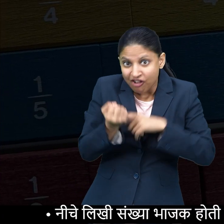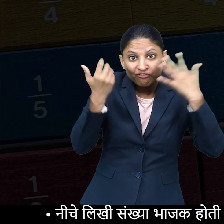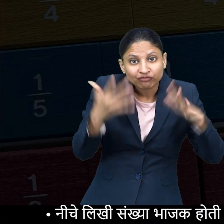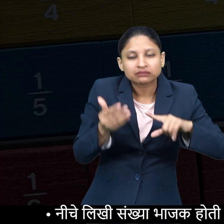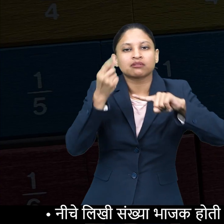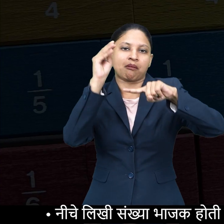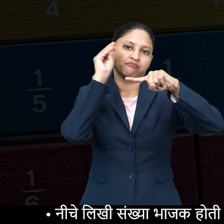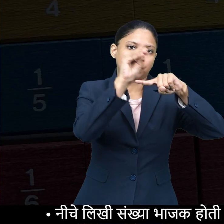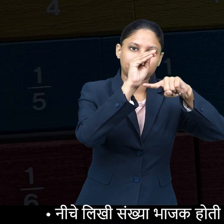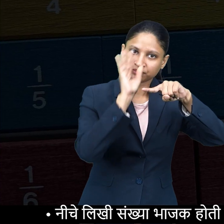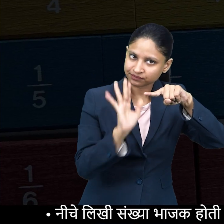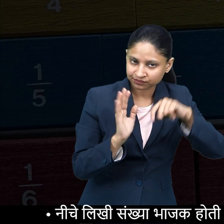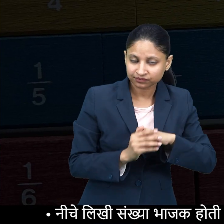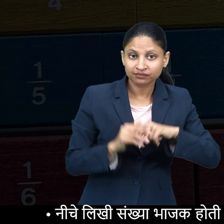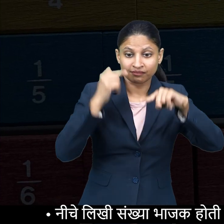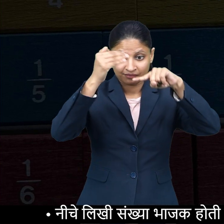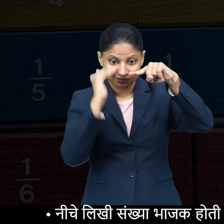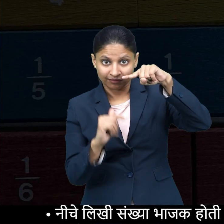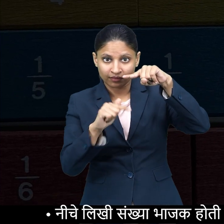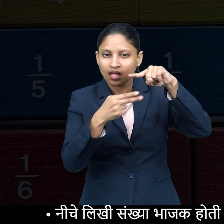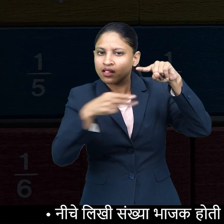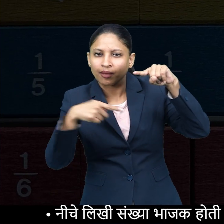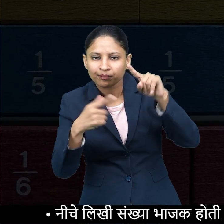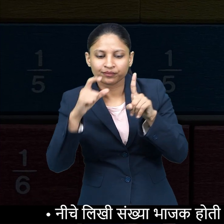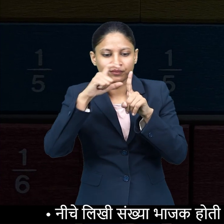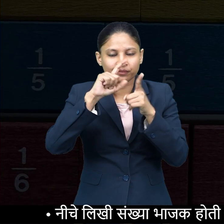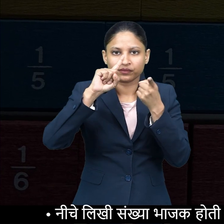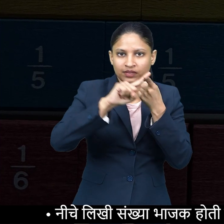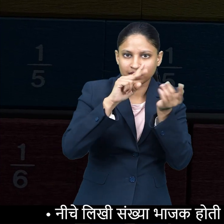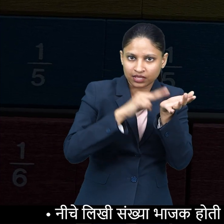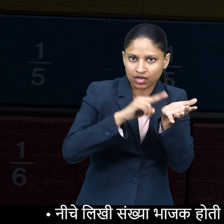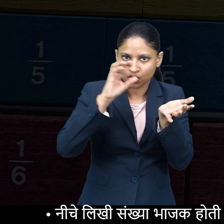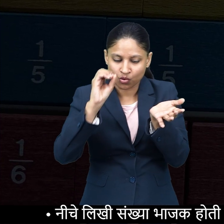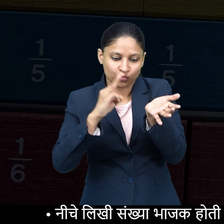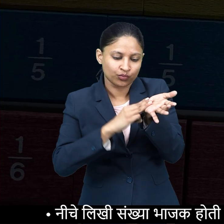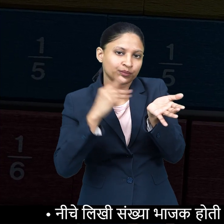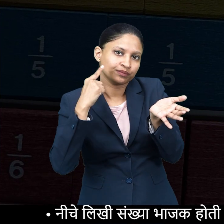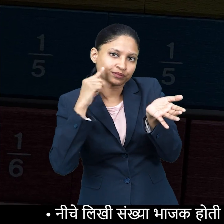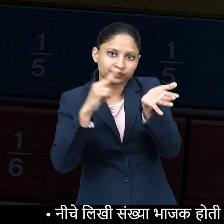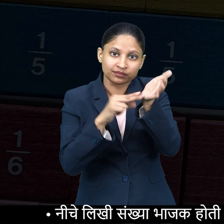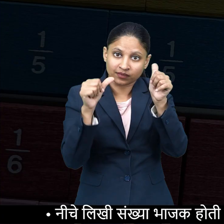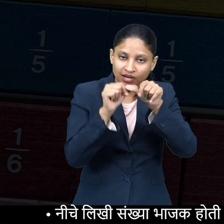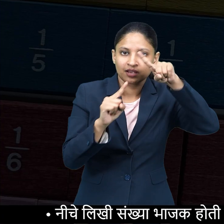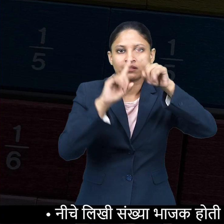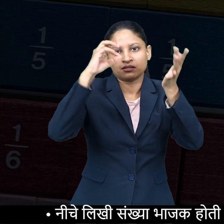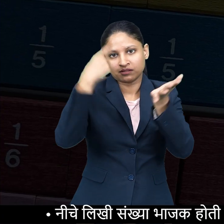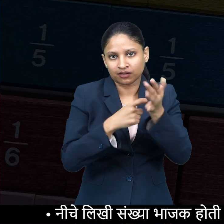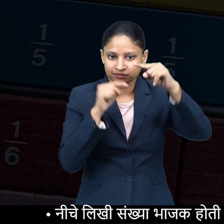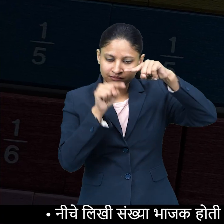नीचे लिखी संख्या भाजक होती है, अर्थात वस्तु को कितने समान हिस्सों में बांटा गया है।